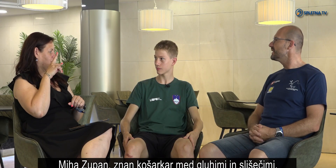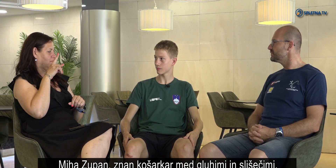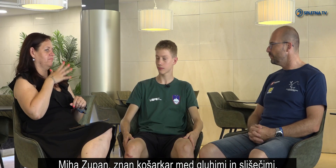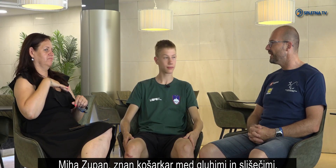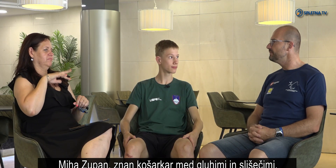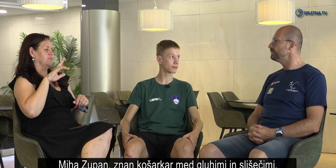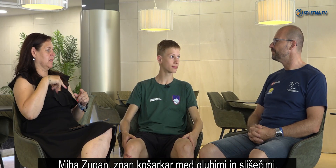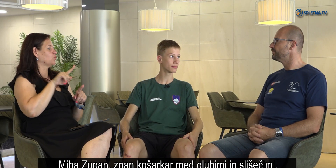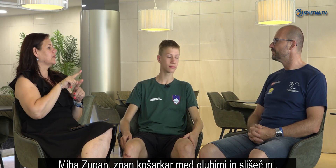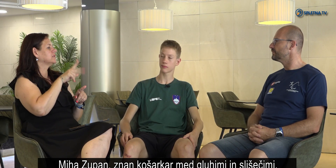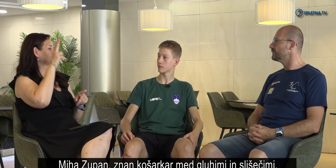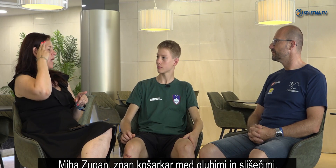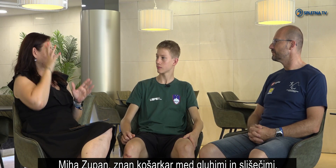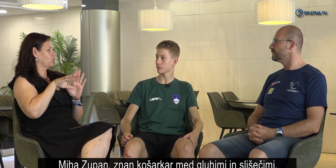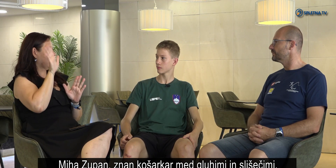Miha Zupan,